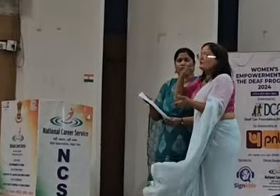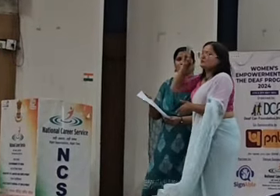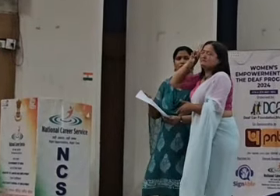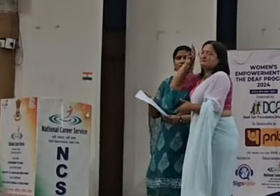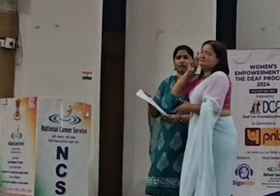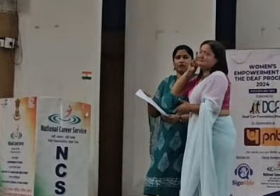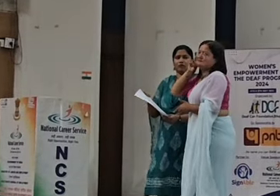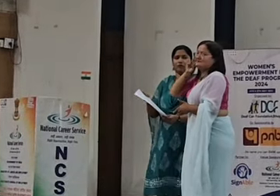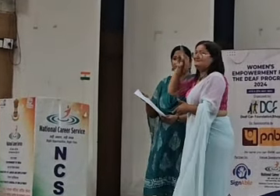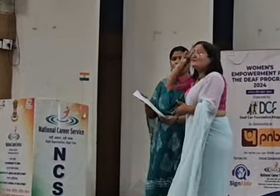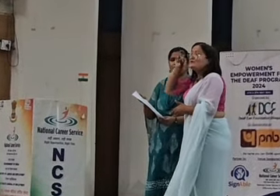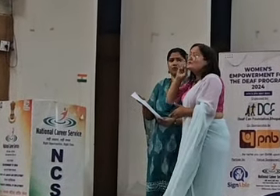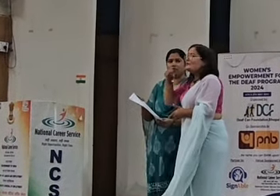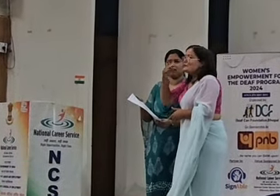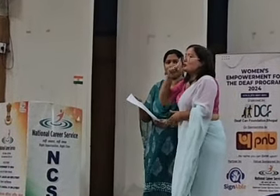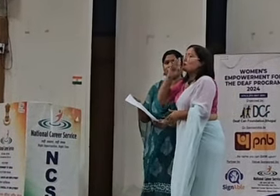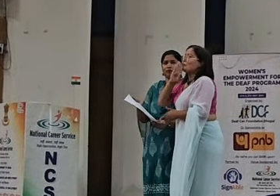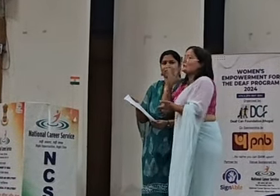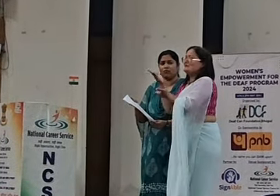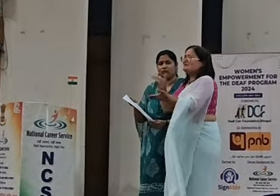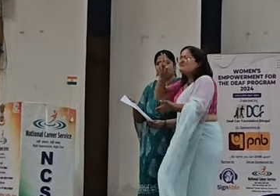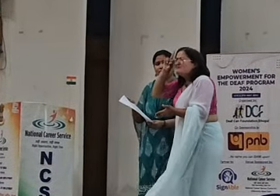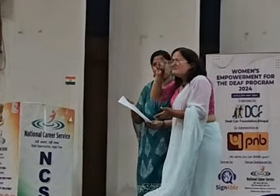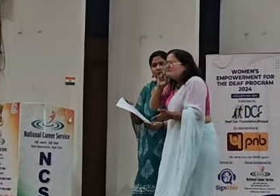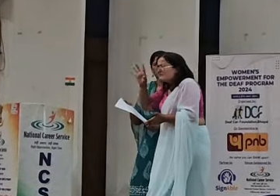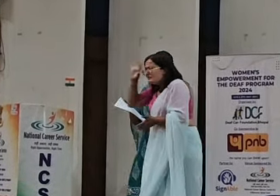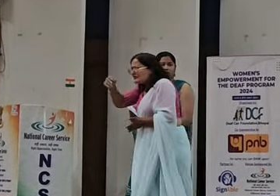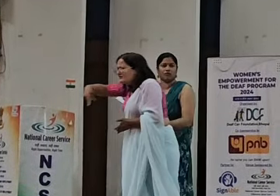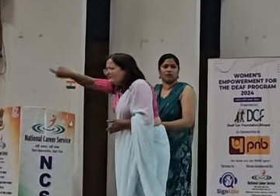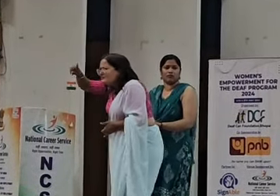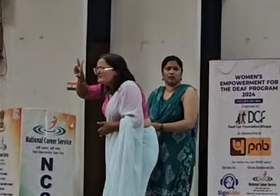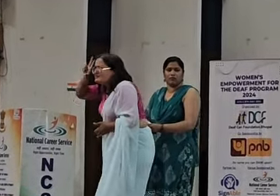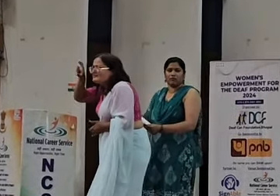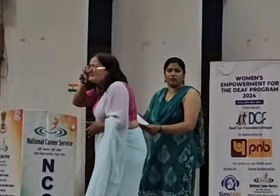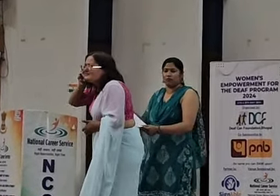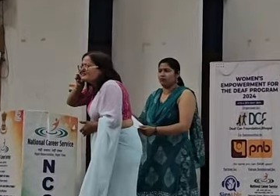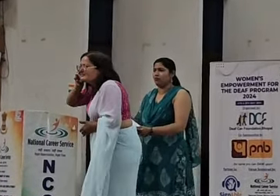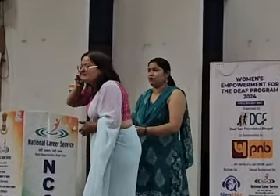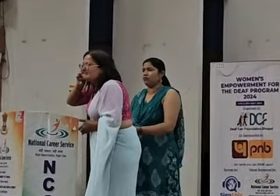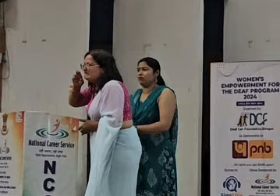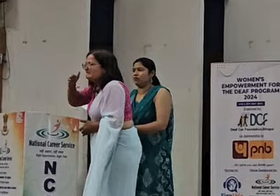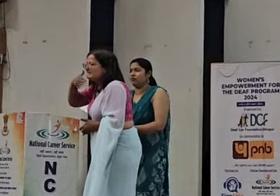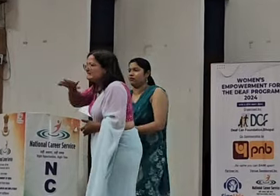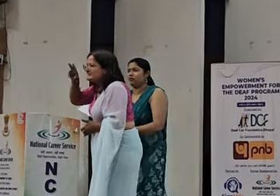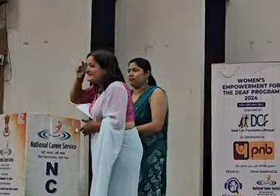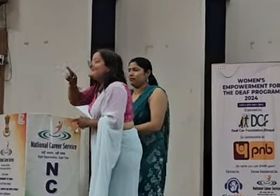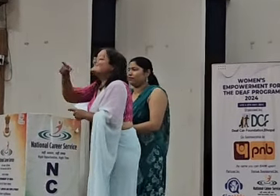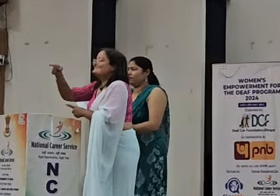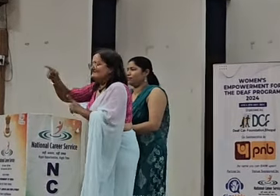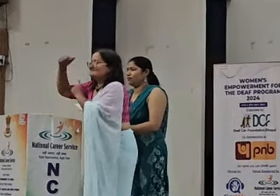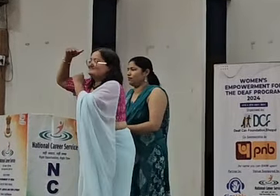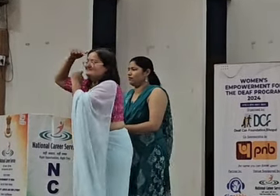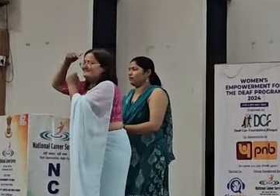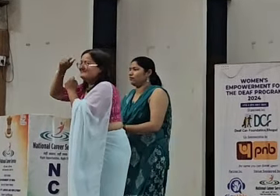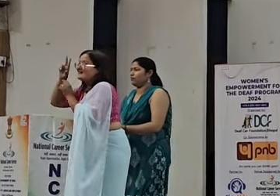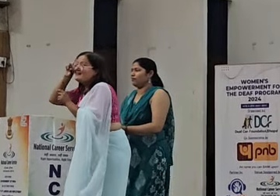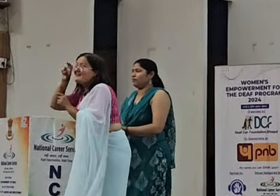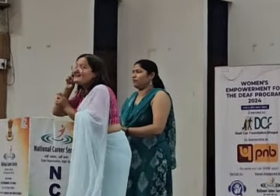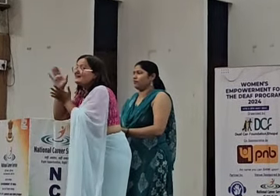इसलिए उनको हम बुलाएंगे 1 बजे के आसपास। और आप जो जानते हैं कि अशर का मतलब क्या होता है, अभी हम एक अशर को यहाँ पे बुलाने वाले हैं। अशर